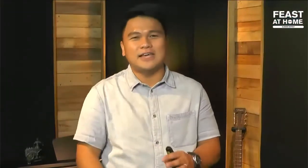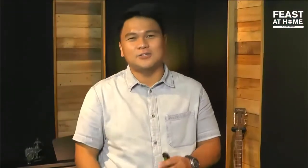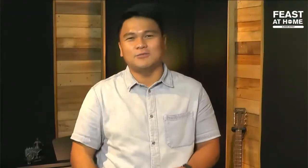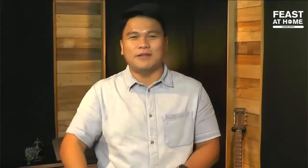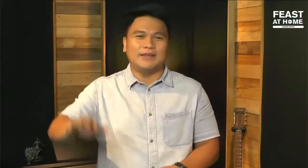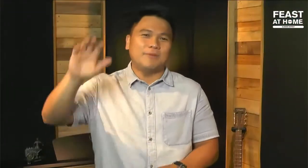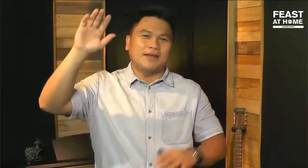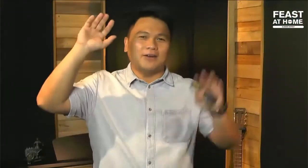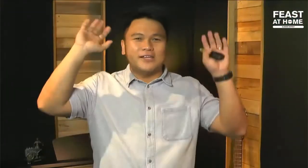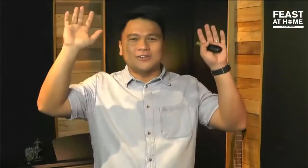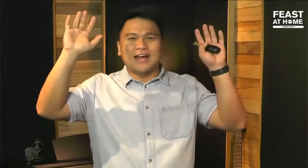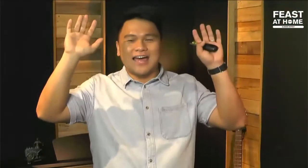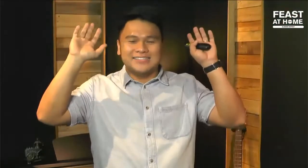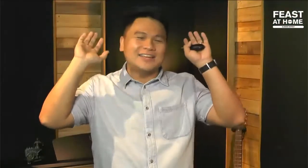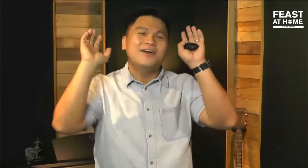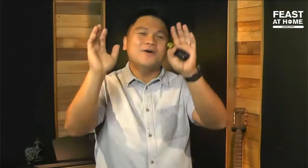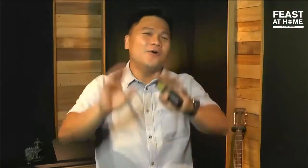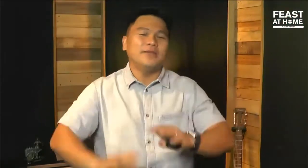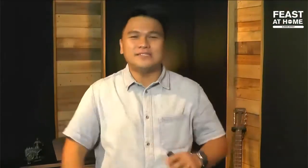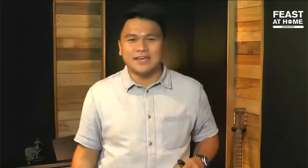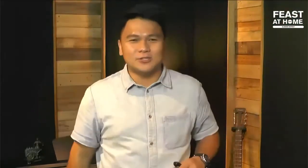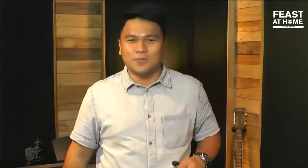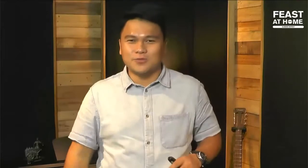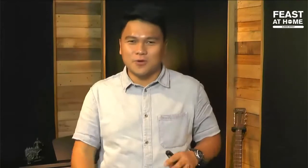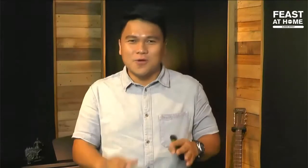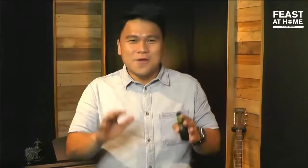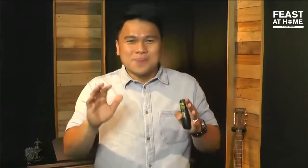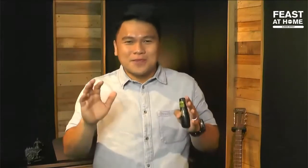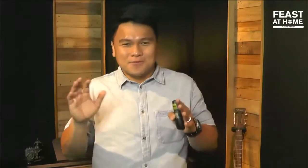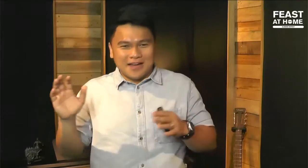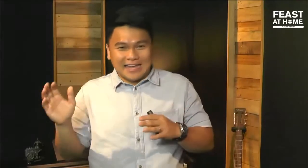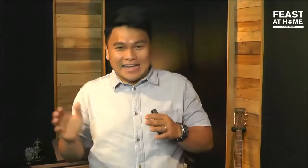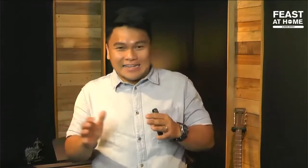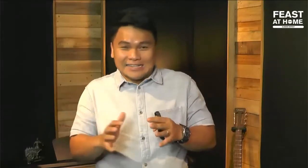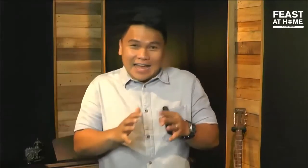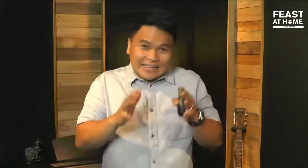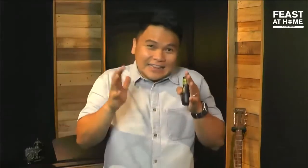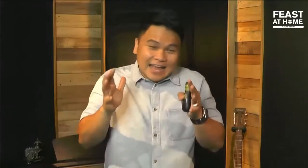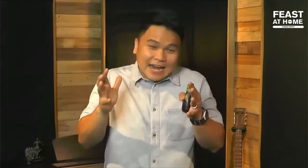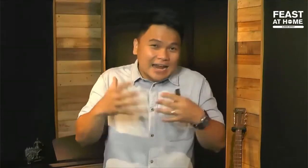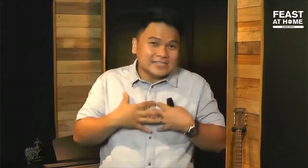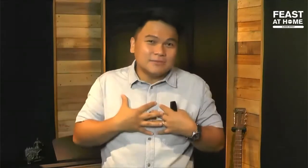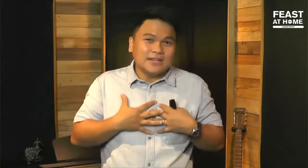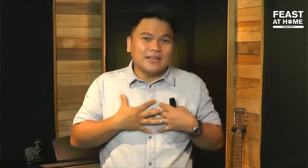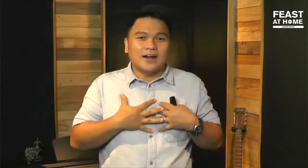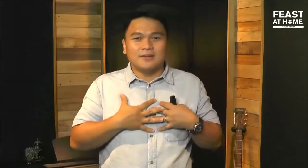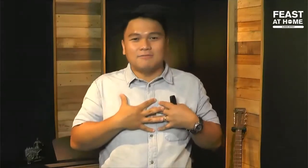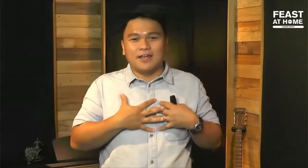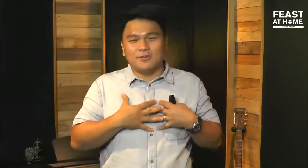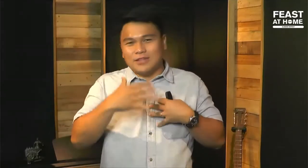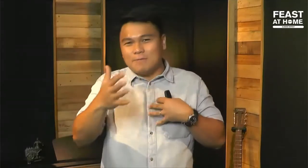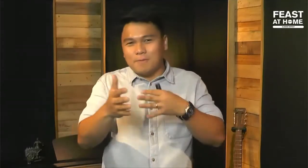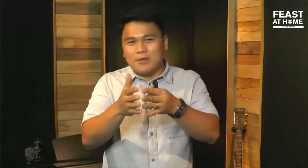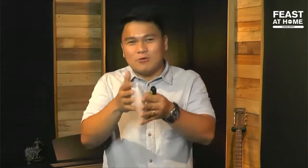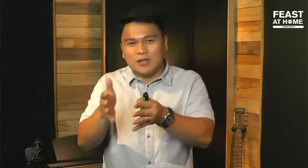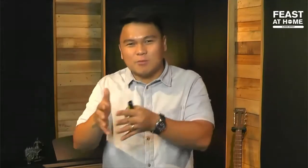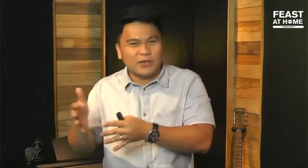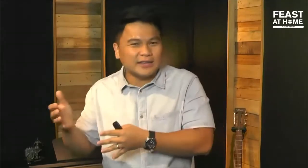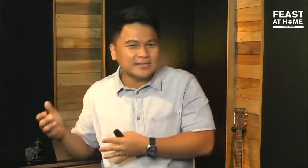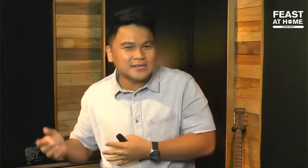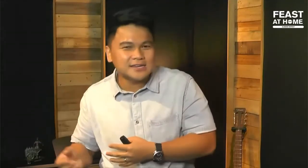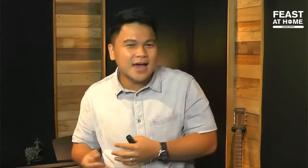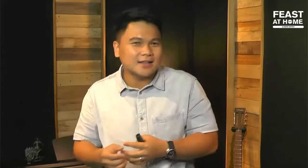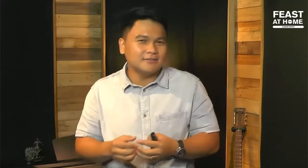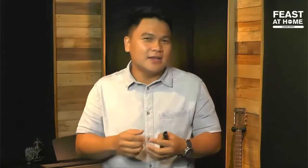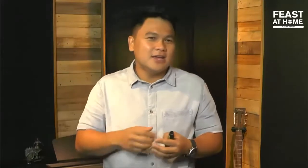comment section. Paki-raise your hand sa comment section. So, yung mga ganyan, nakaranas ng matinding heartbreak, yung tipong pinuyat-puyat